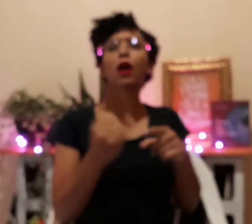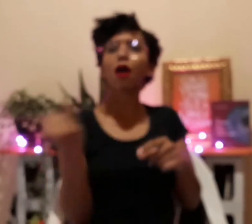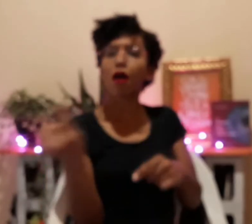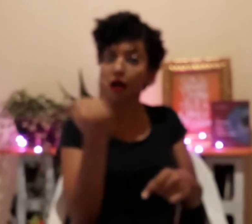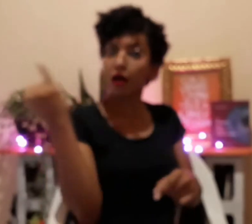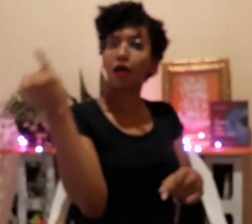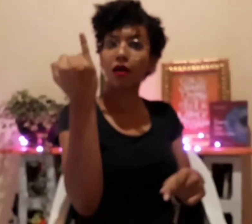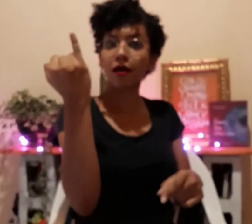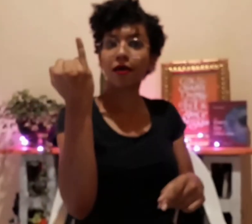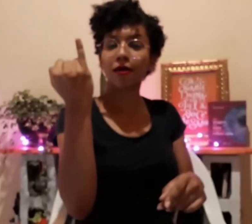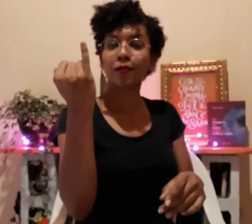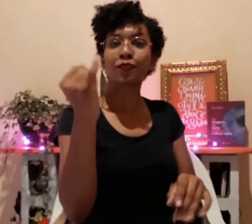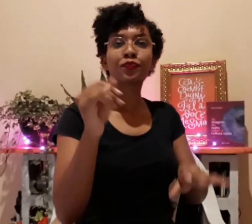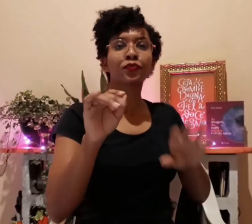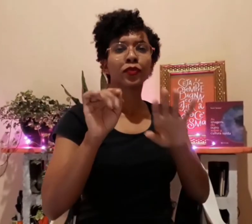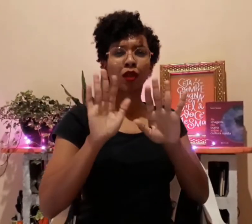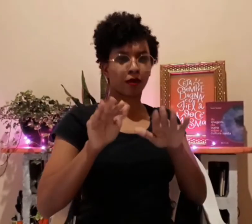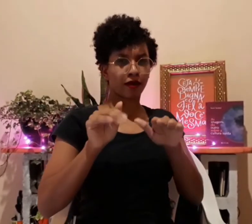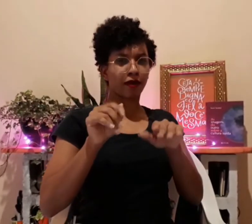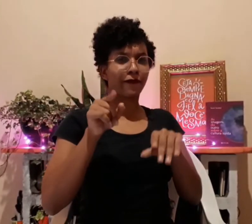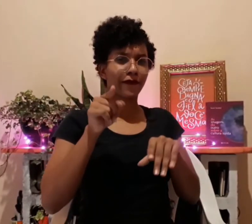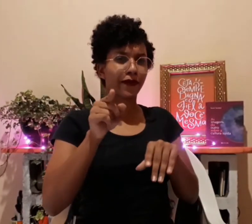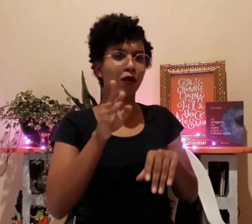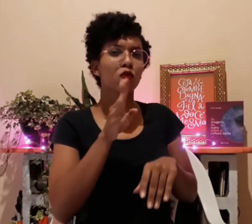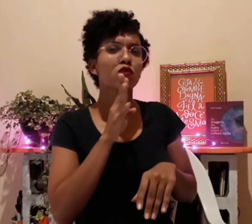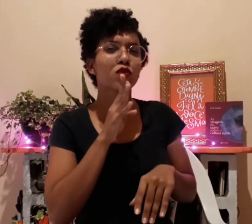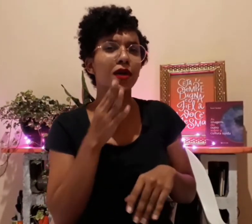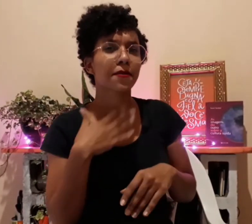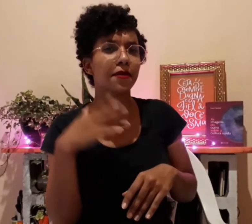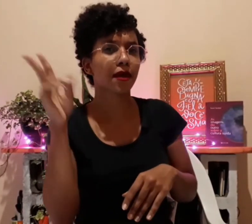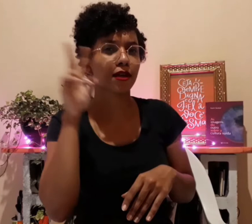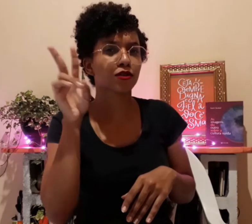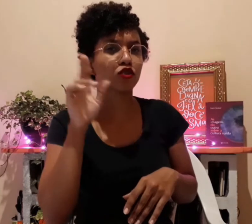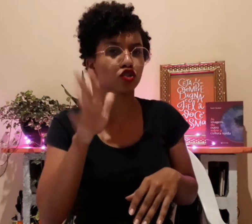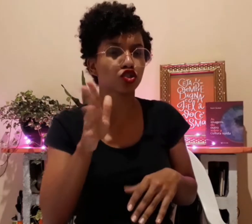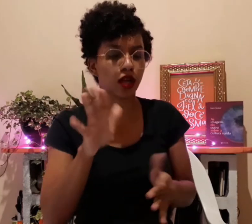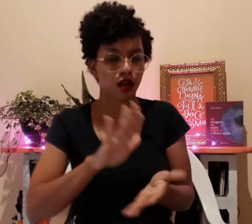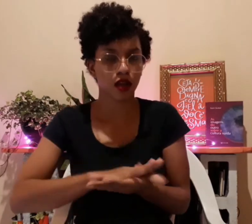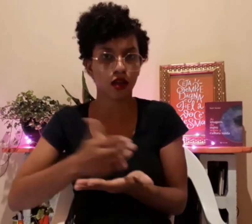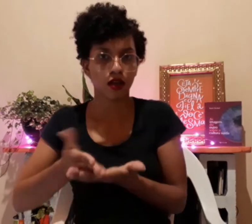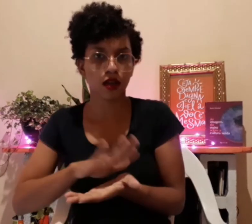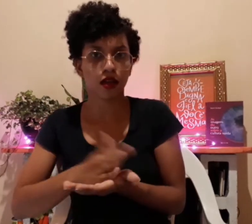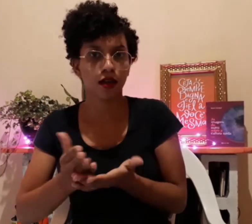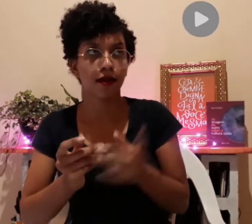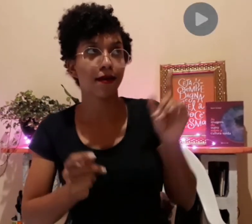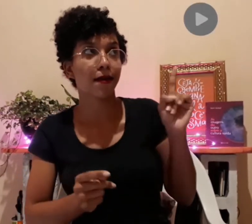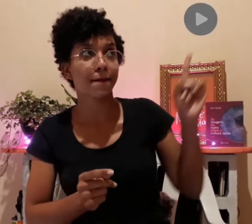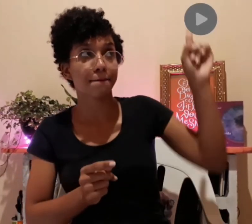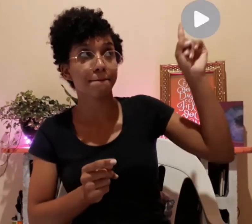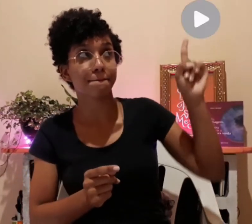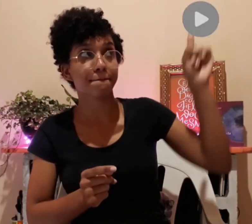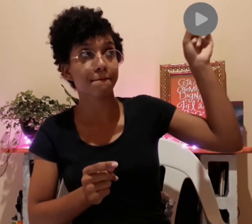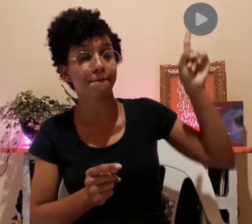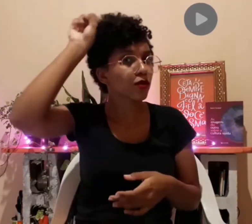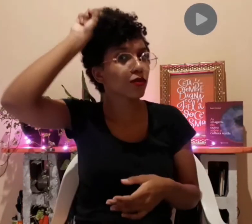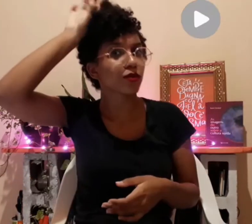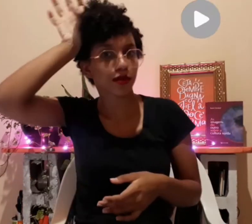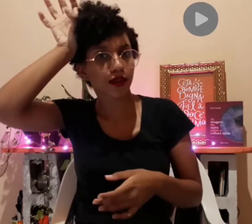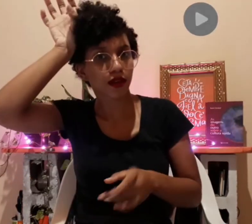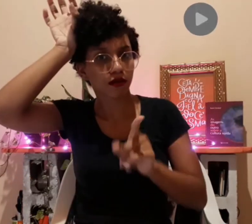que isso? Existe uma importância. Peraí, vem cá. Você conheceu a história que eu interpretei já da Odara, né?